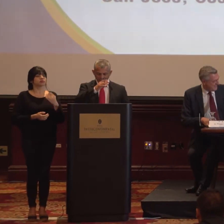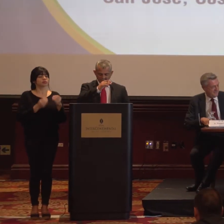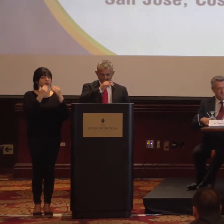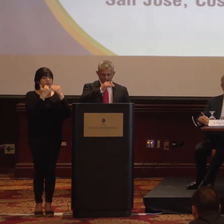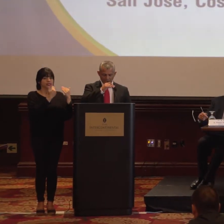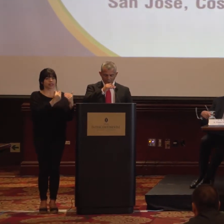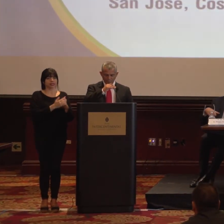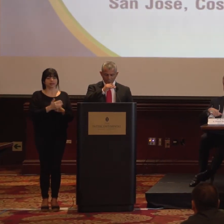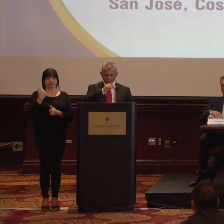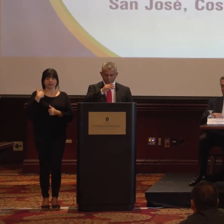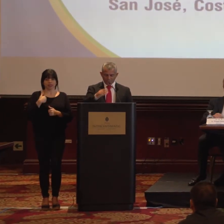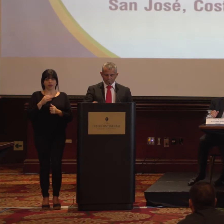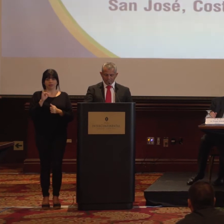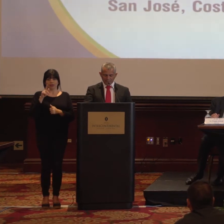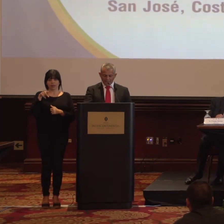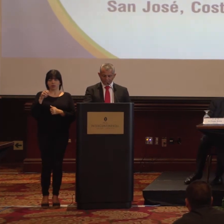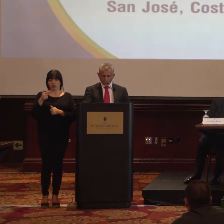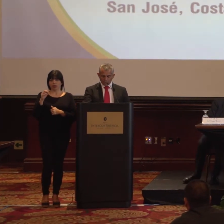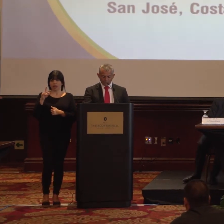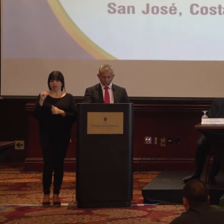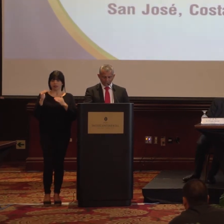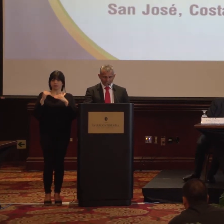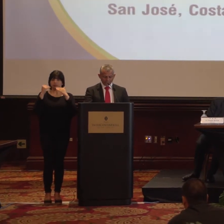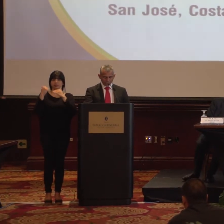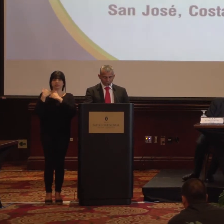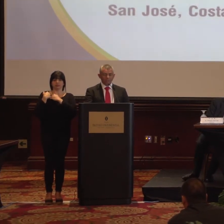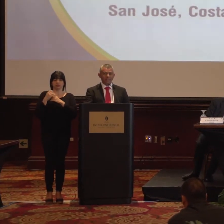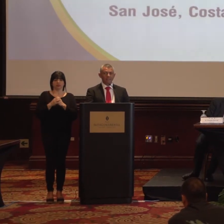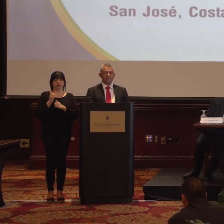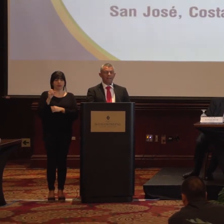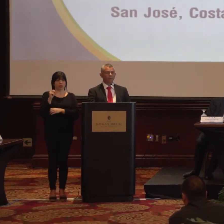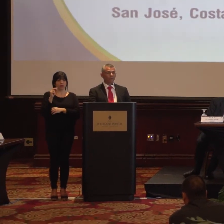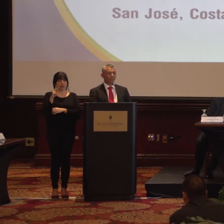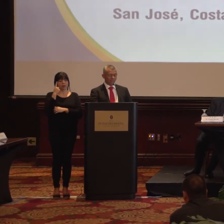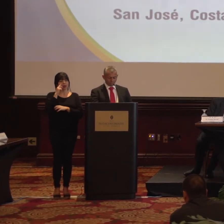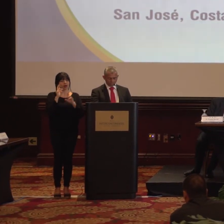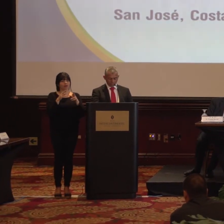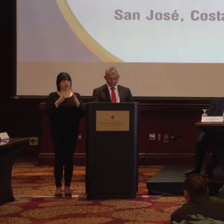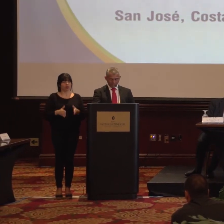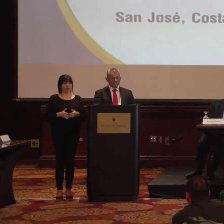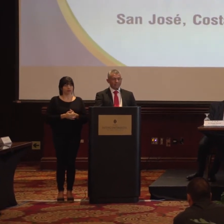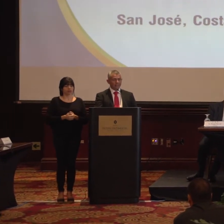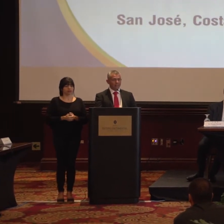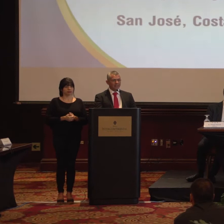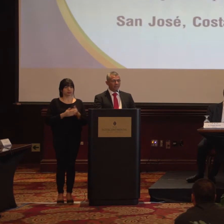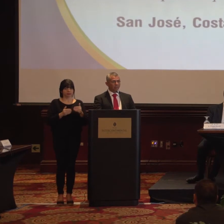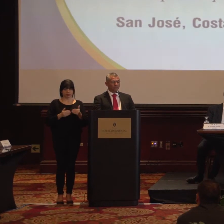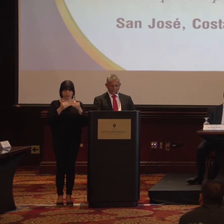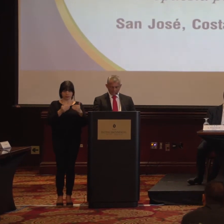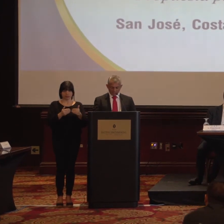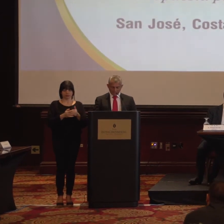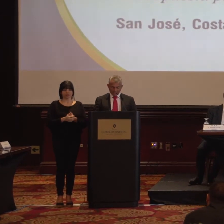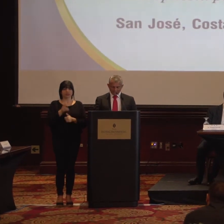Muchas gracias al Señor filipo grandi alto comisionado de las Naciones Unidas para los refugiados seguidamente